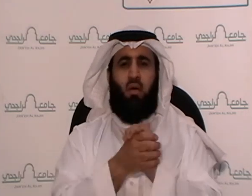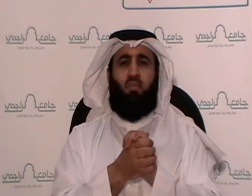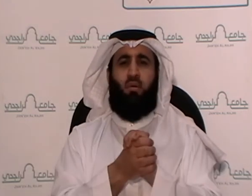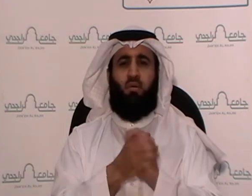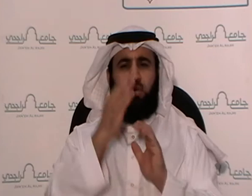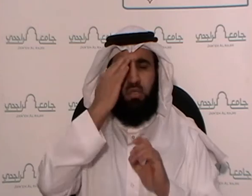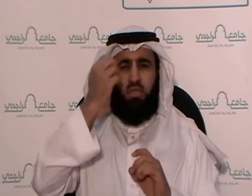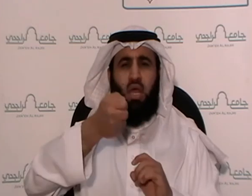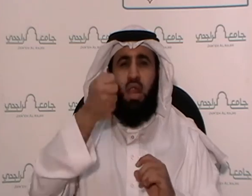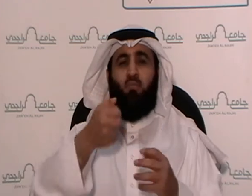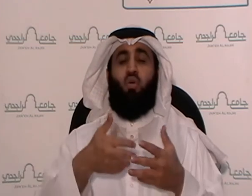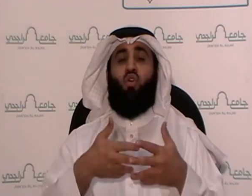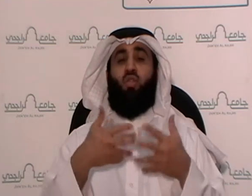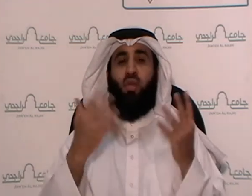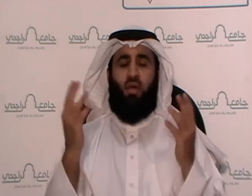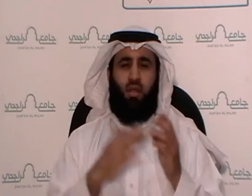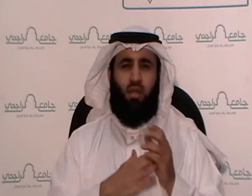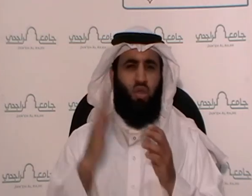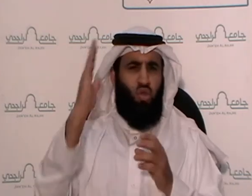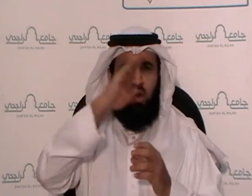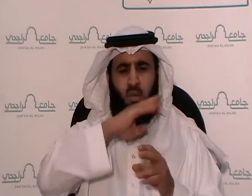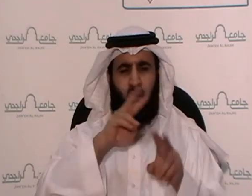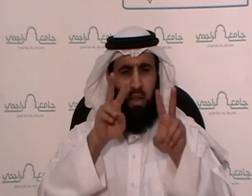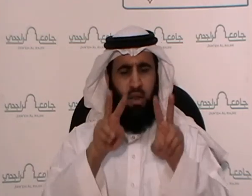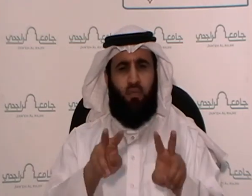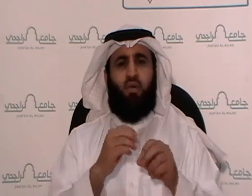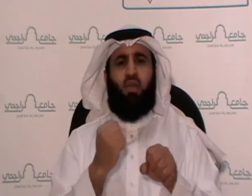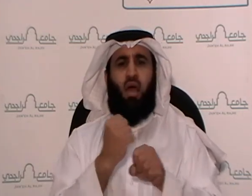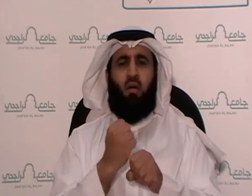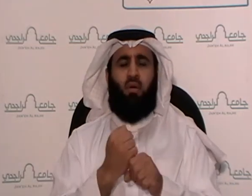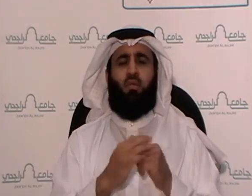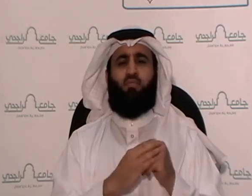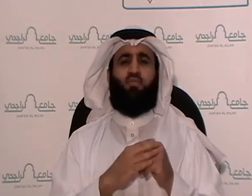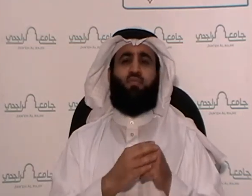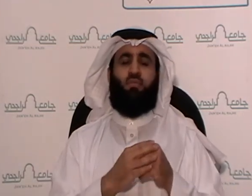وسلم تسليما كثيرا إلى يوم الدين. أما بعد،